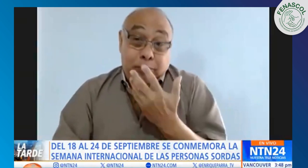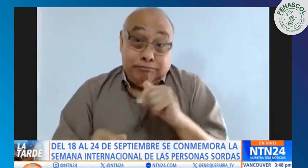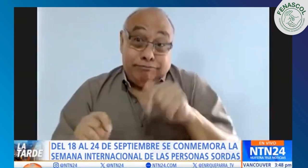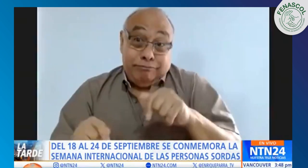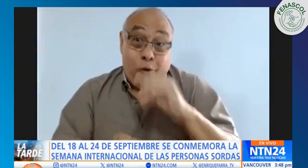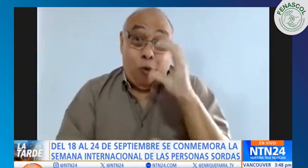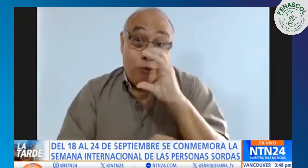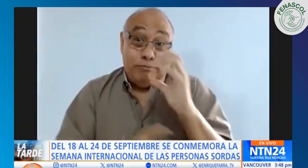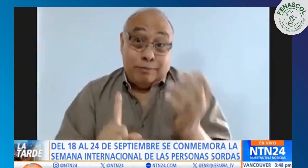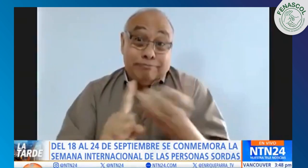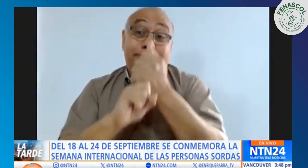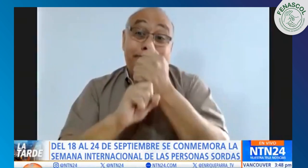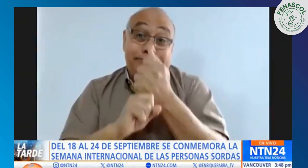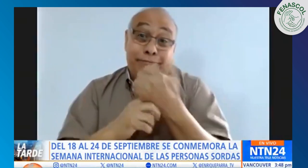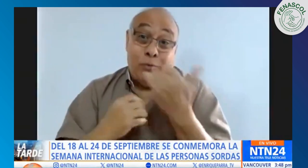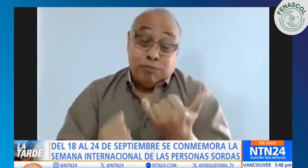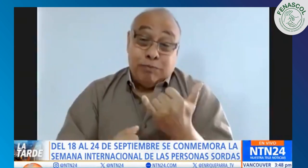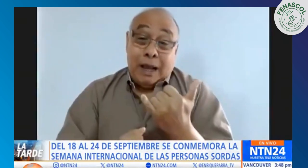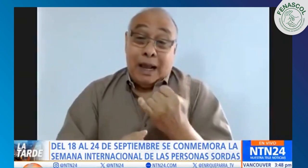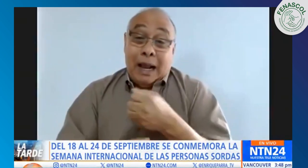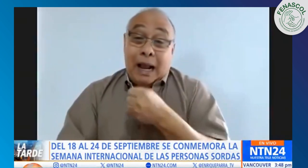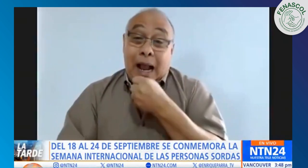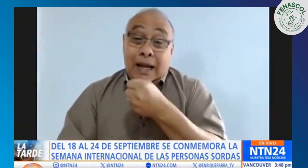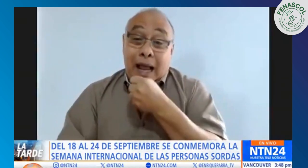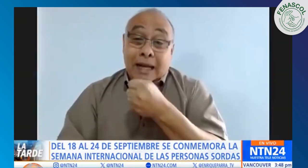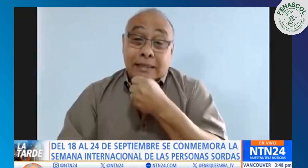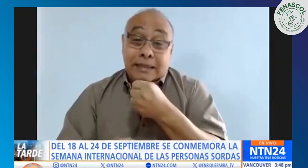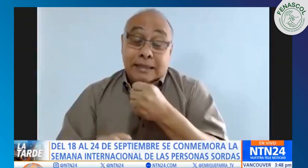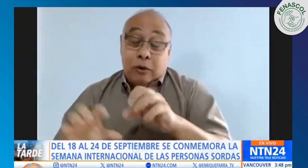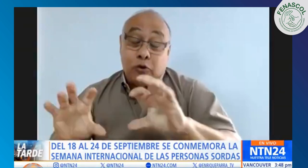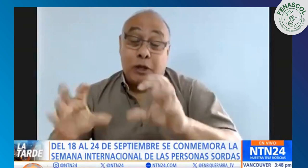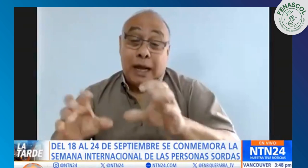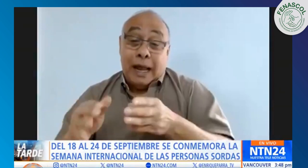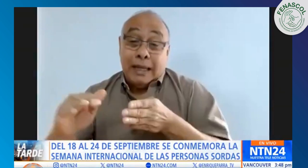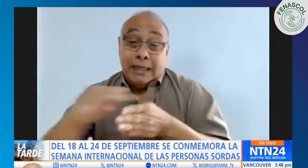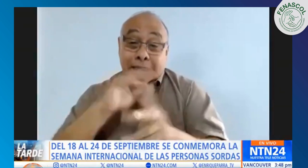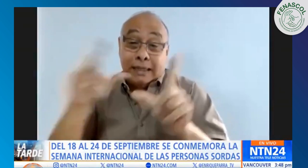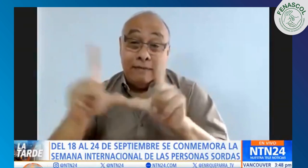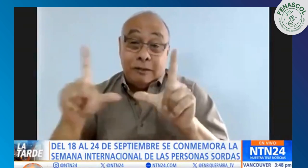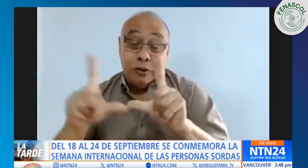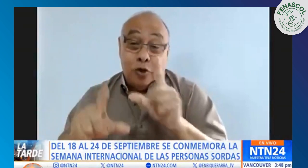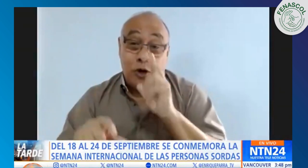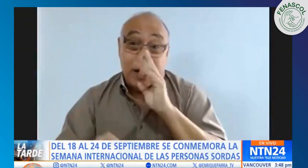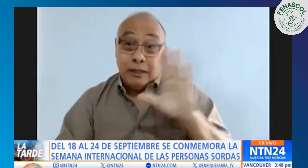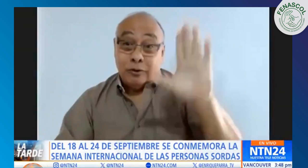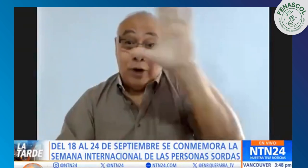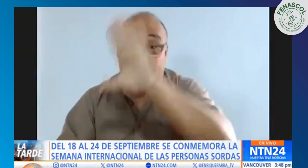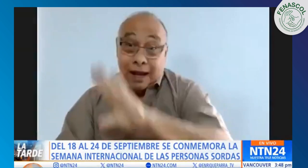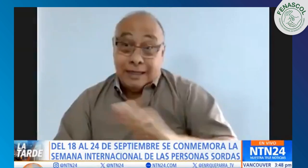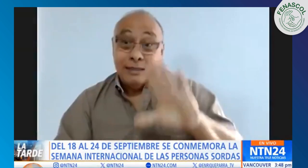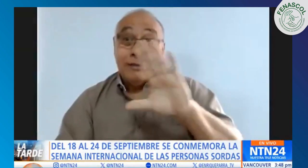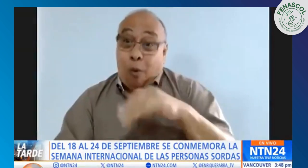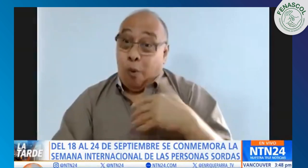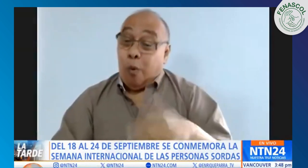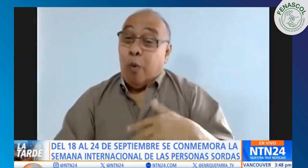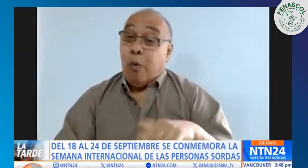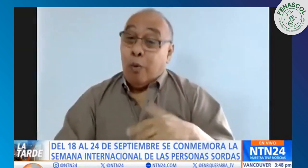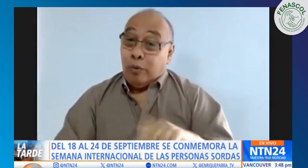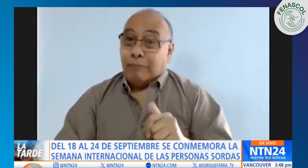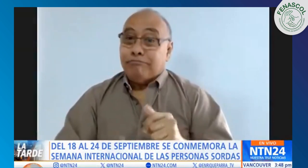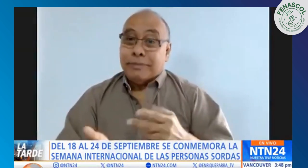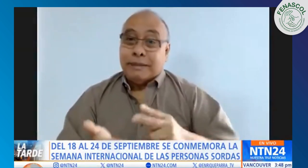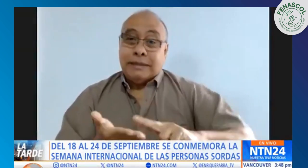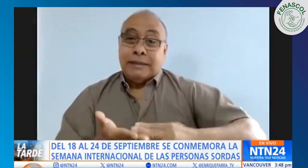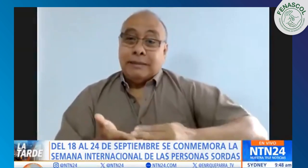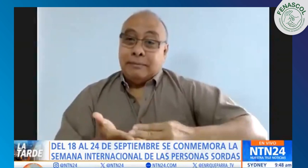servicio de interpretación debe garantizarse por las entidades públicas y privadas. Hemos tenido un logro y